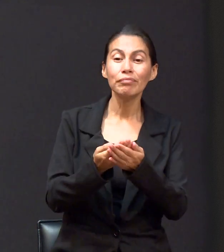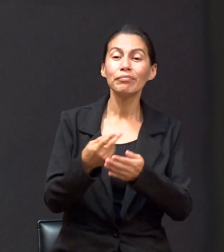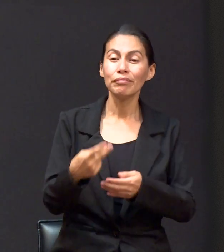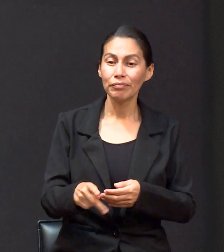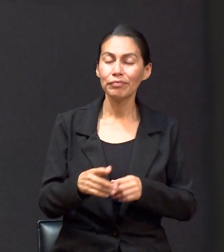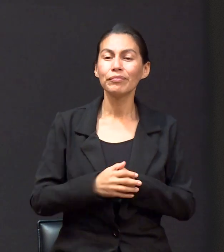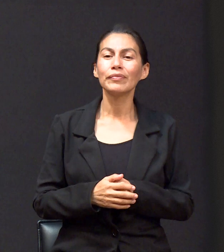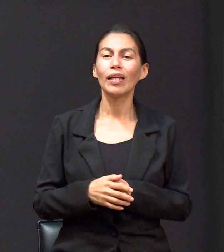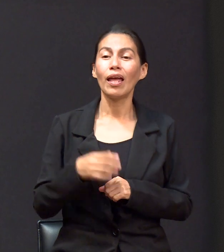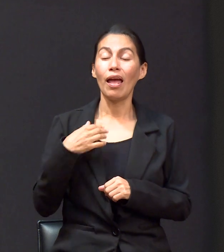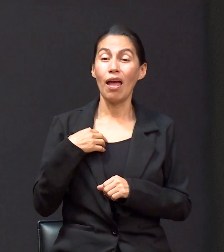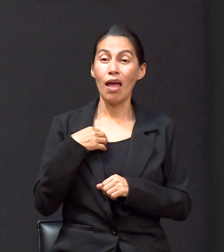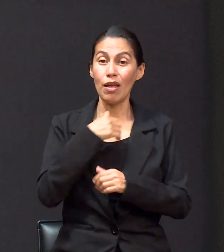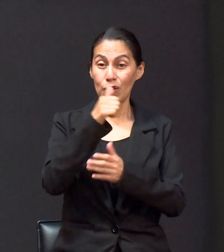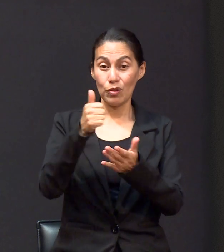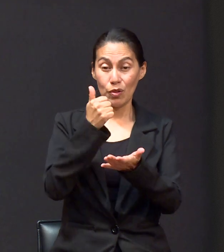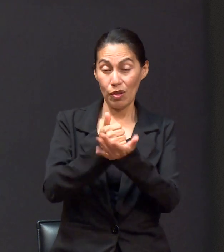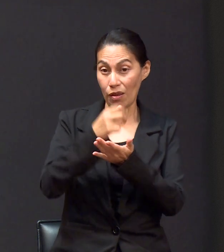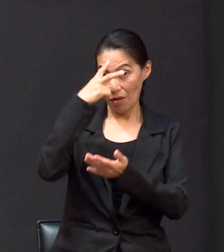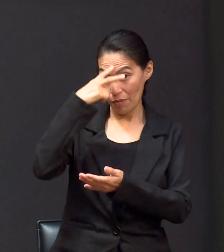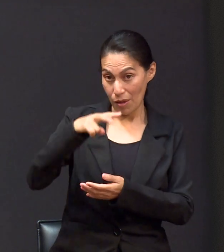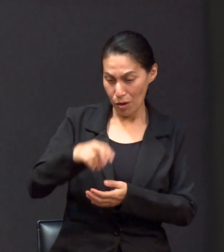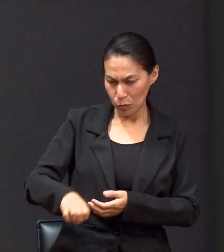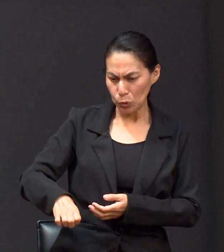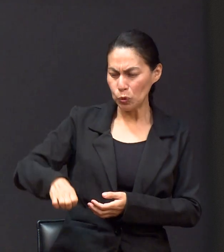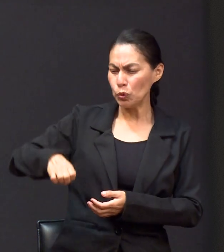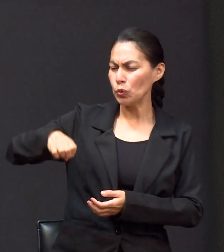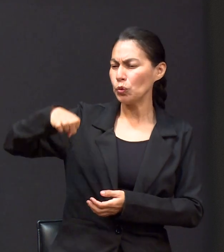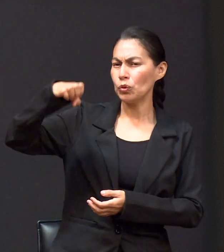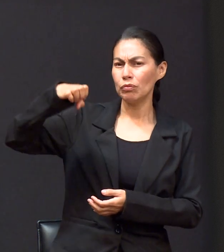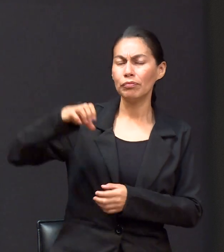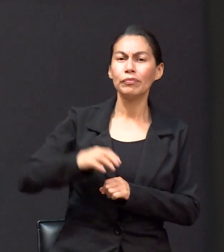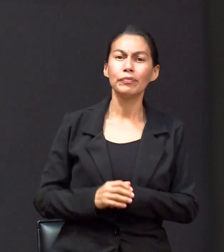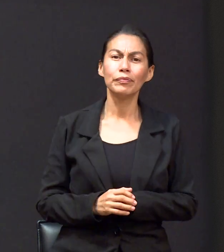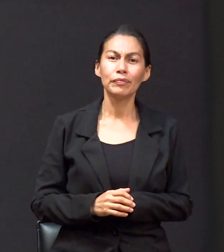Nací en Veracruz y crecí en México.